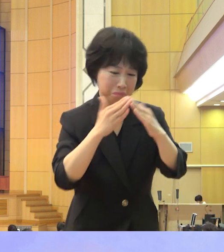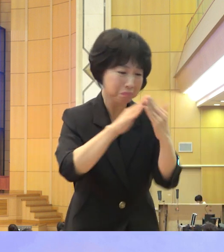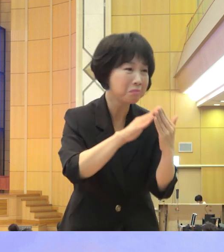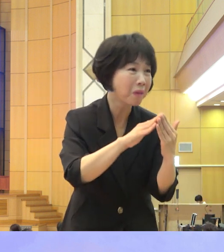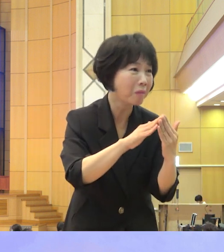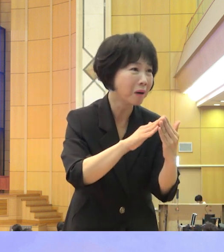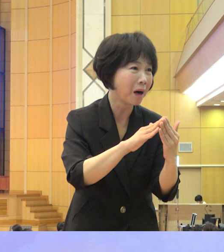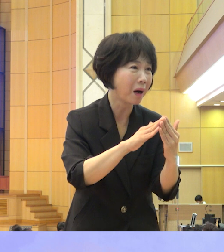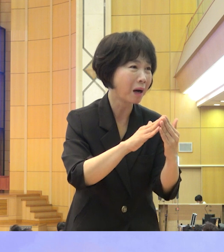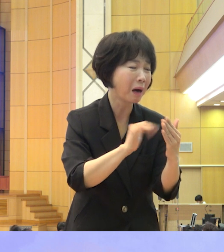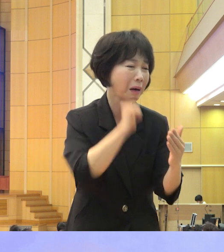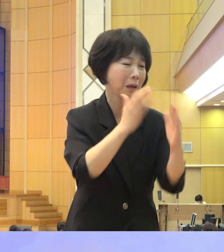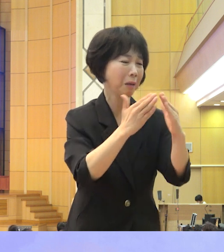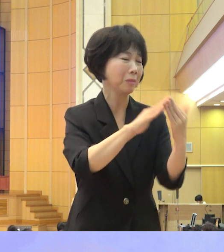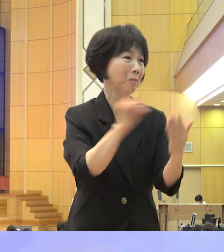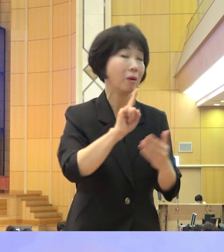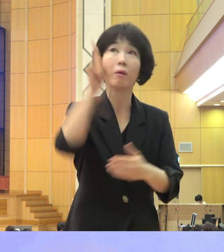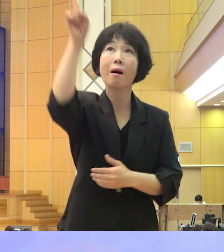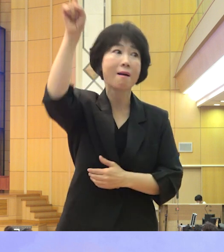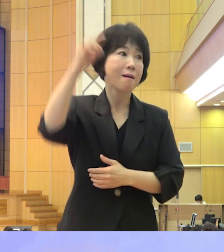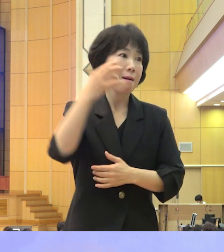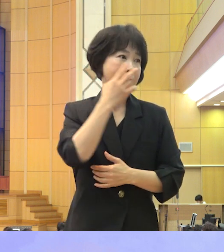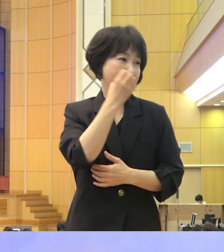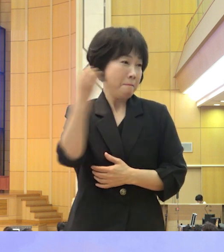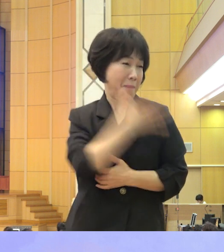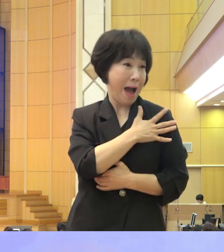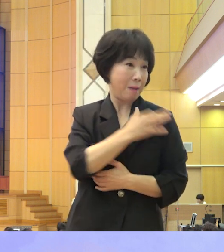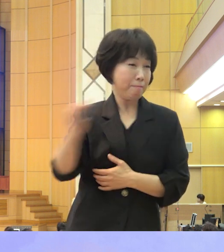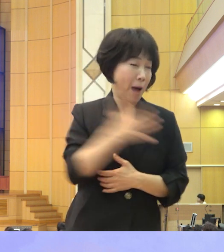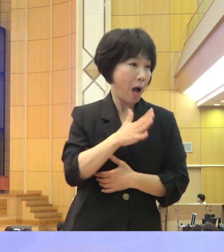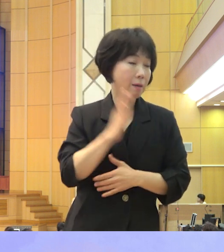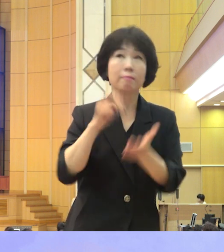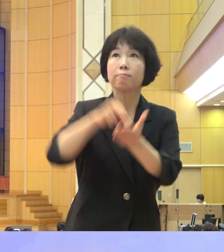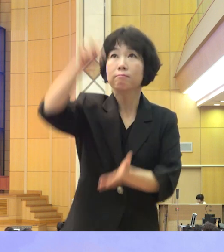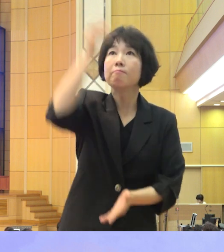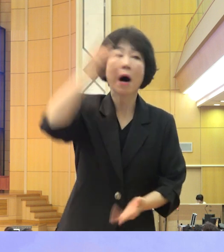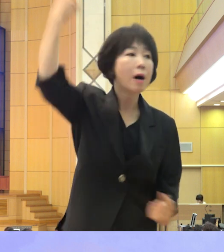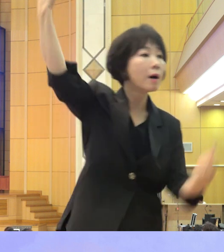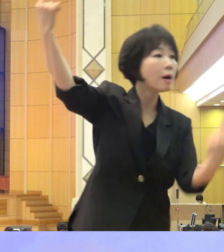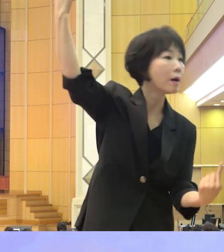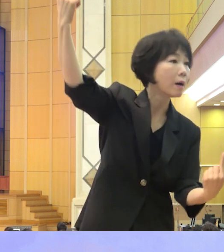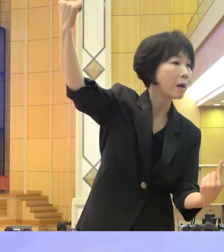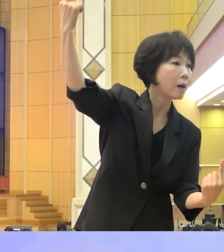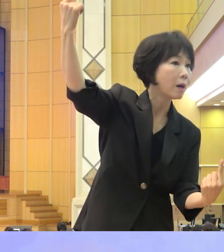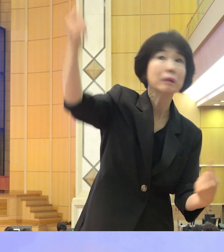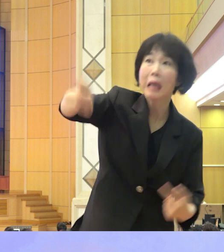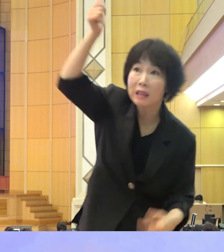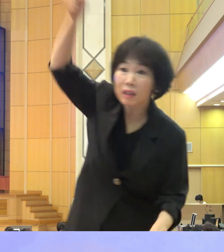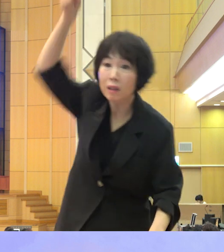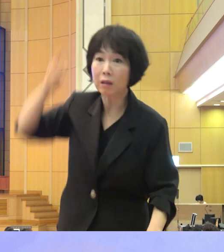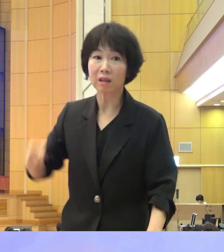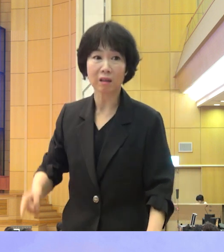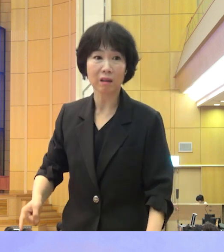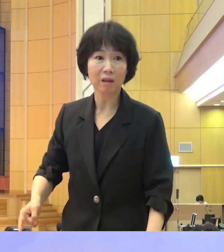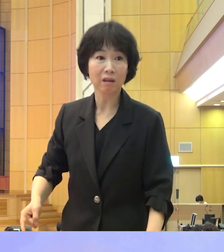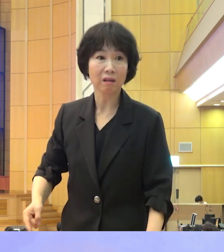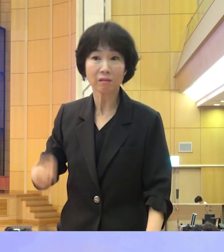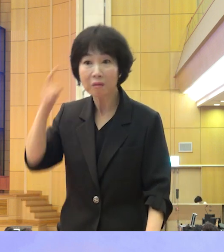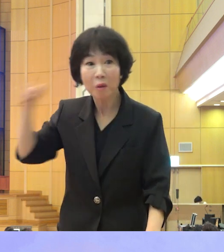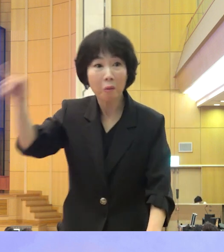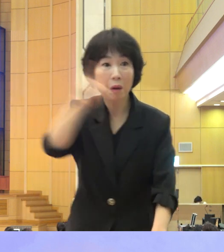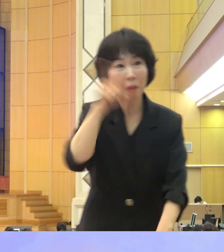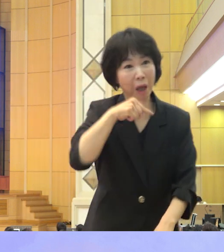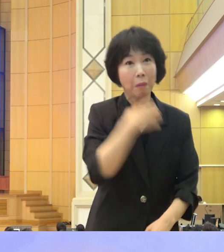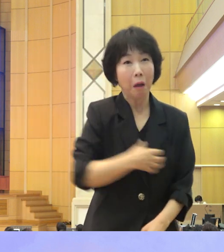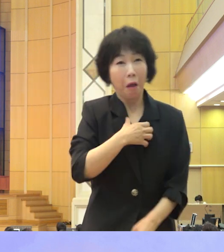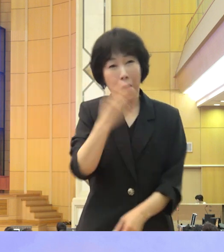지금 현재 이 집에서 더 좋은 집에 이사 가는데 슬퍼할 리 없잖아요. 이 땅보다 천국이 더 좋은데 왜 천국 가는데 슬퍼할